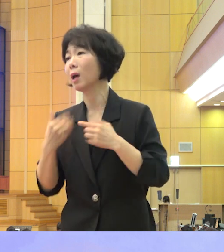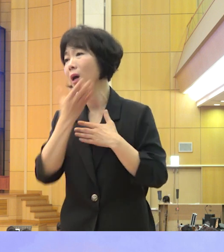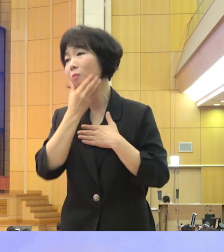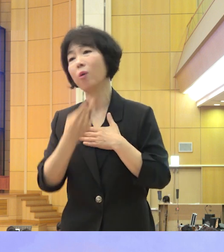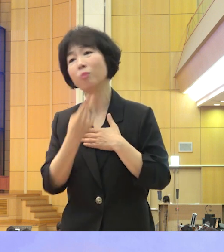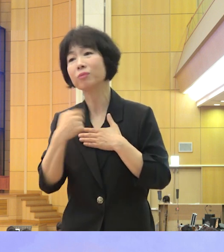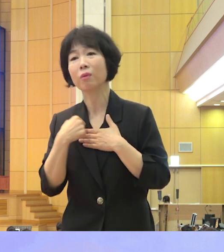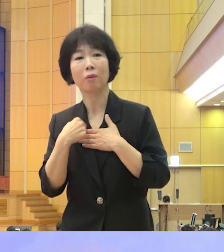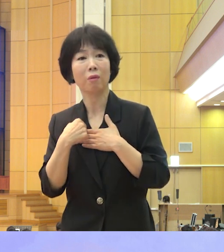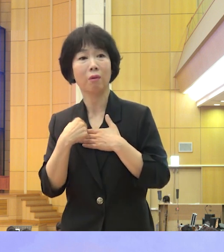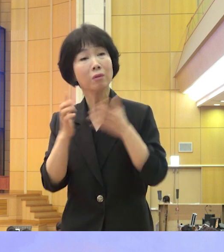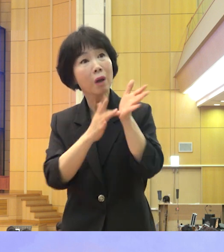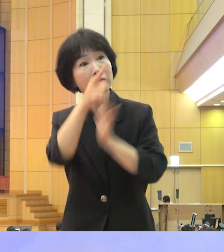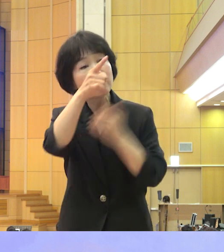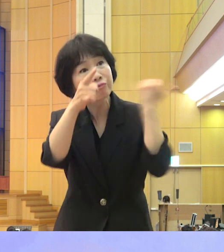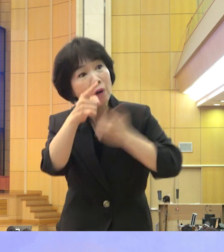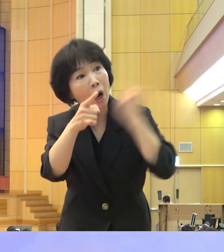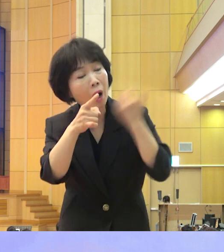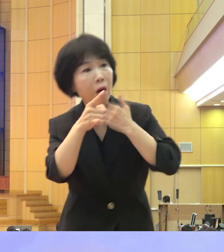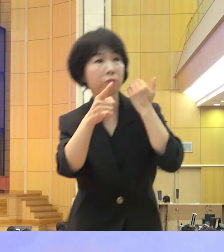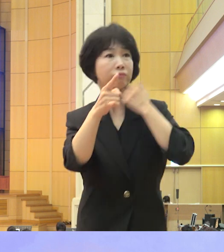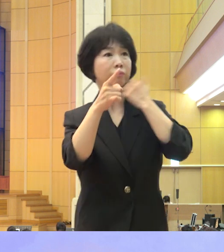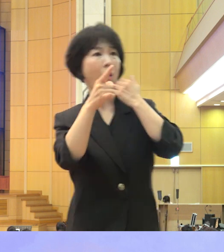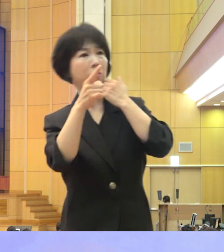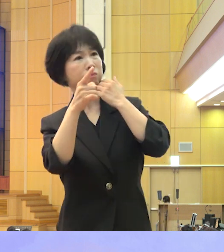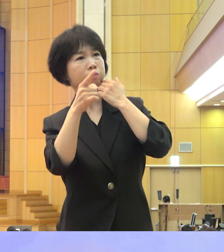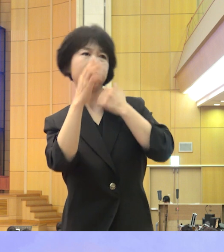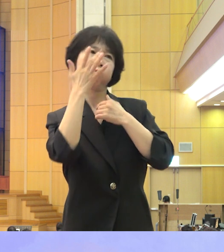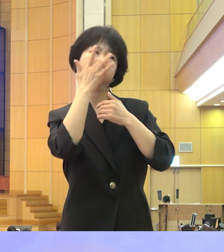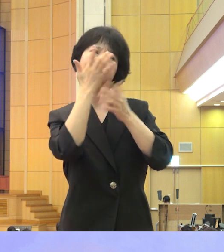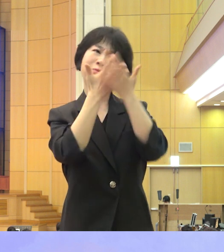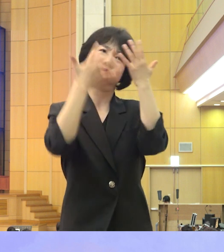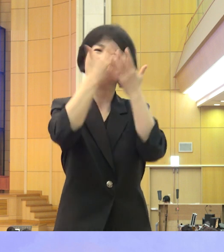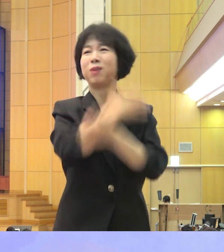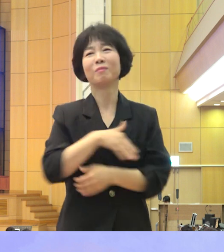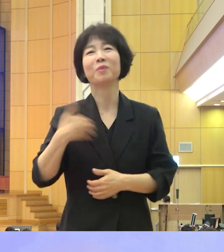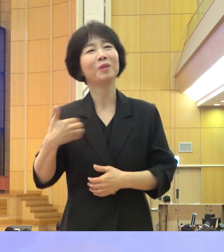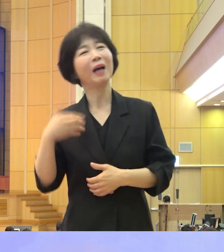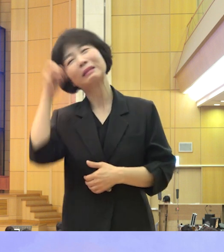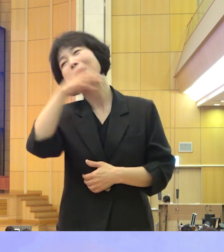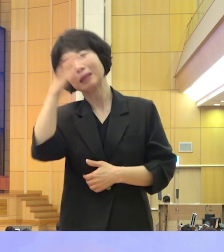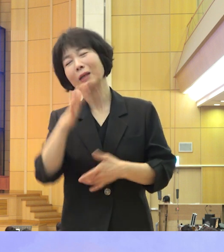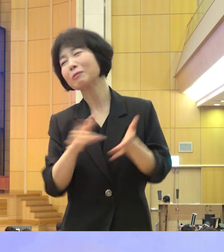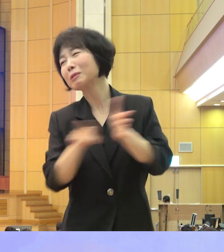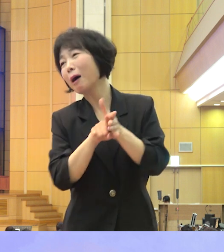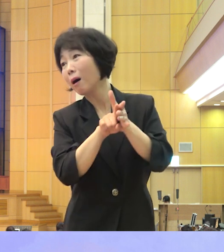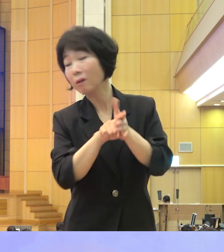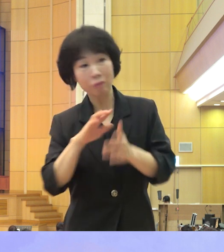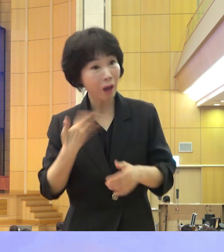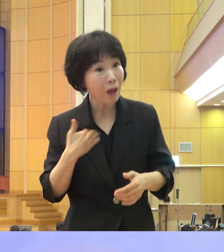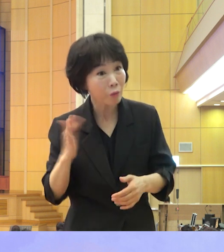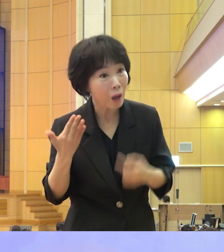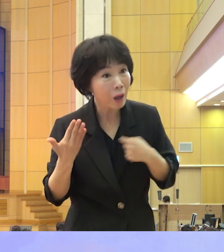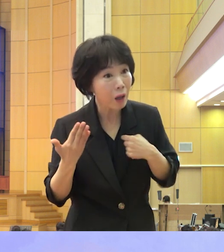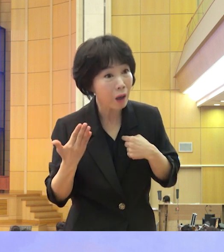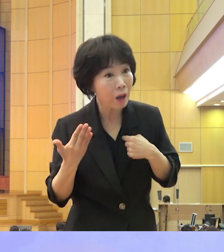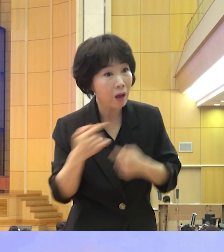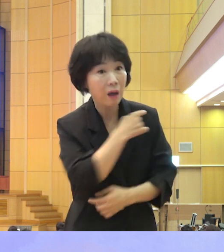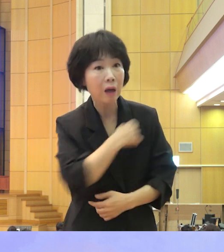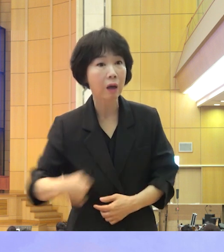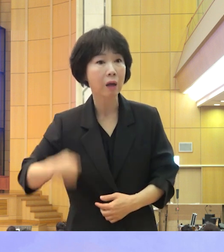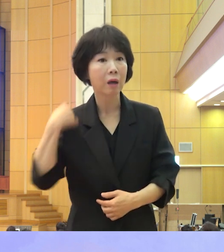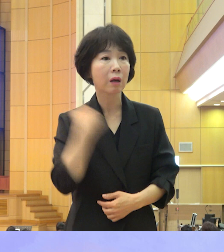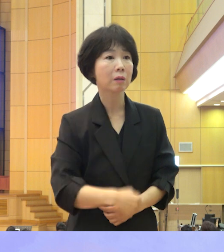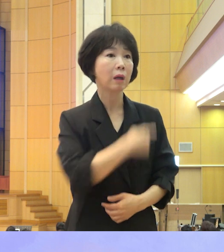됩니다. 근데 아무것도 모르고 믿는다고 하는 것은 그건 믿는 게 아닙니다. 여러분 답을 알지 못했는데